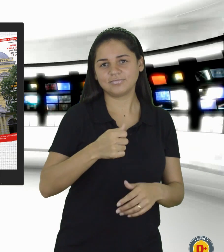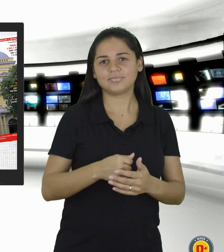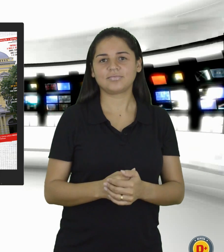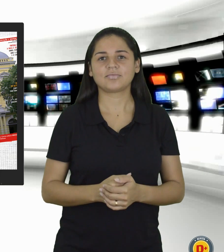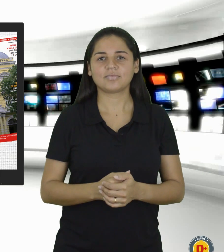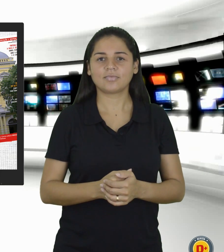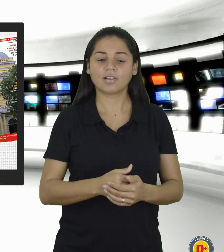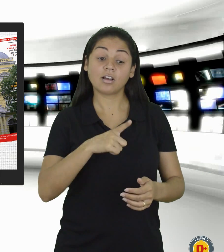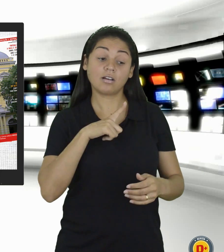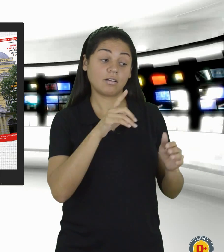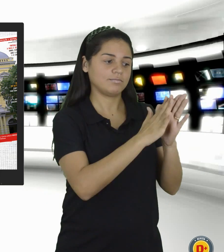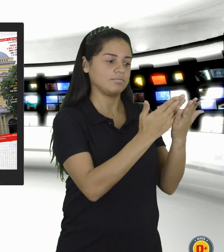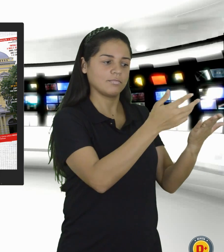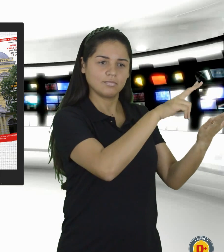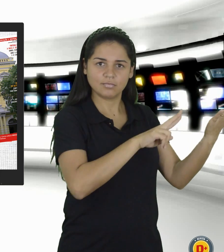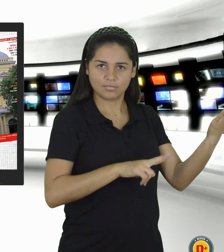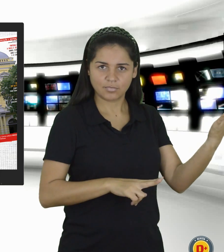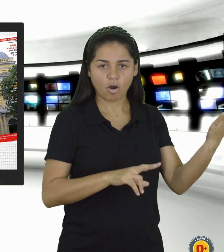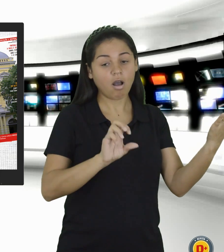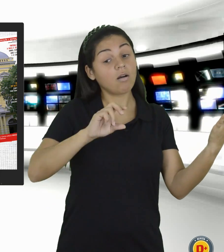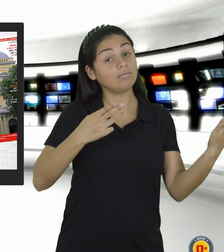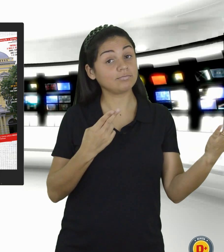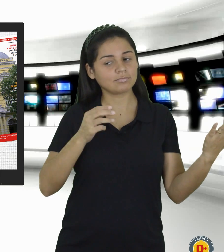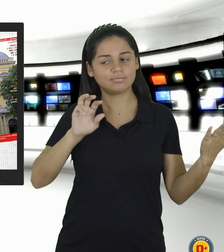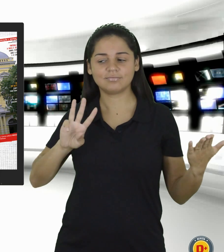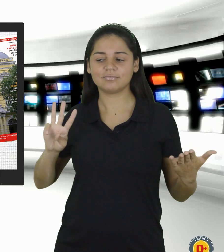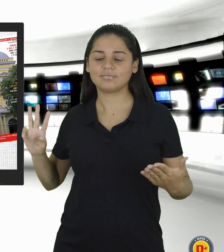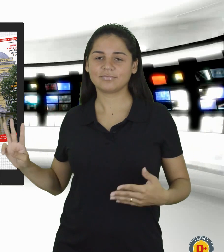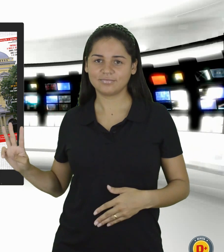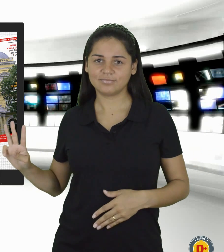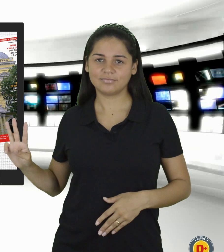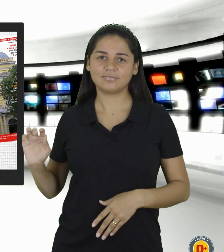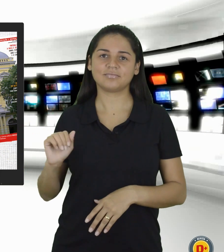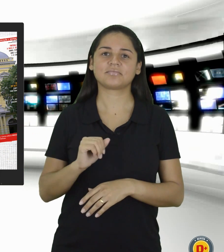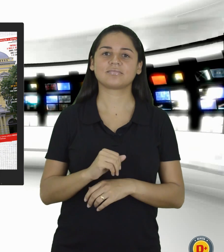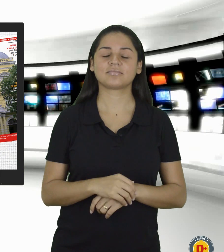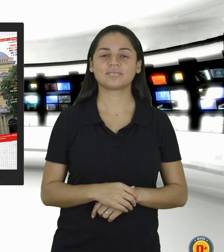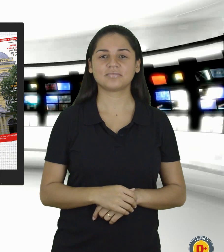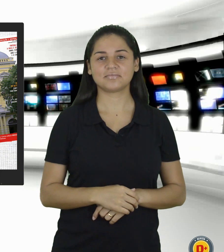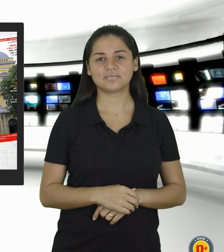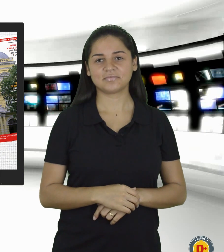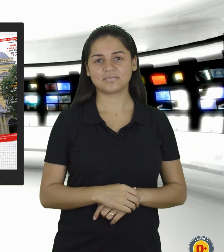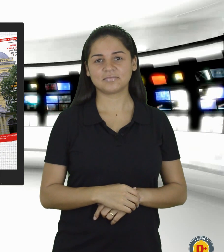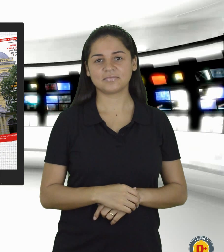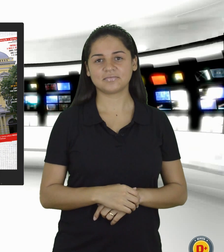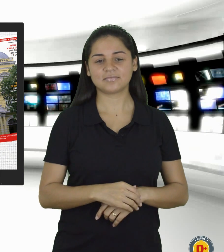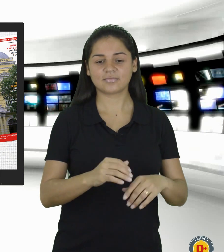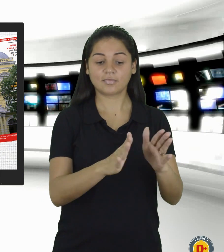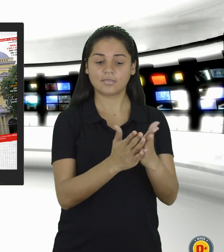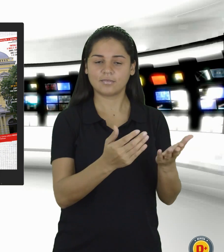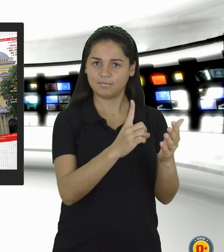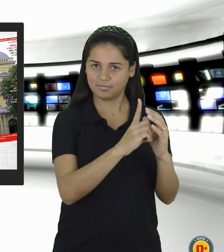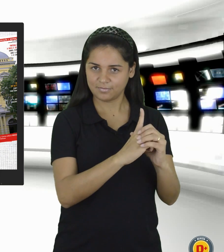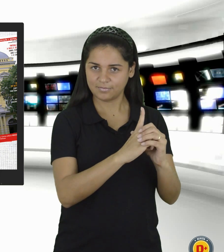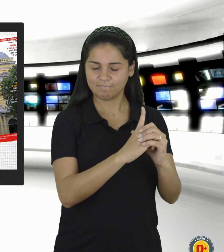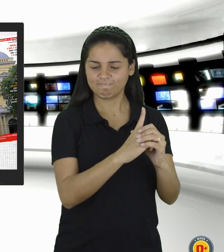Além da versão impressa, você tem acesso também à versão eletrônica no site da Revista Demais. A Revista Demais é a